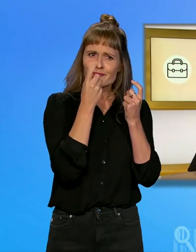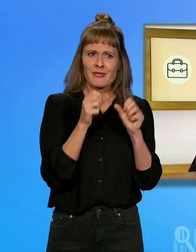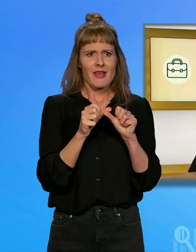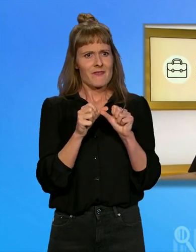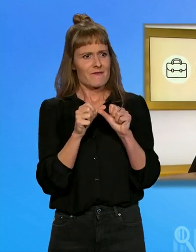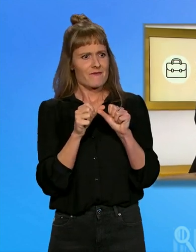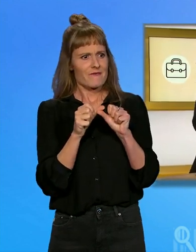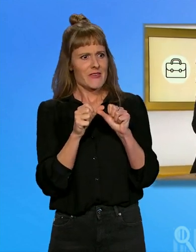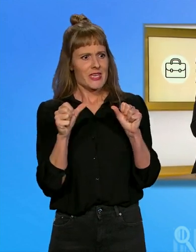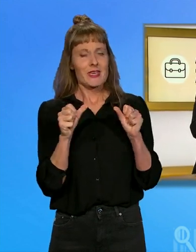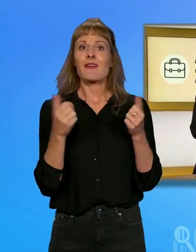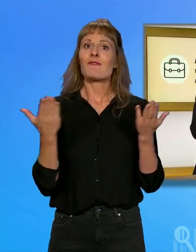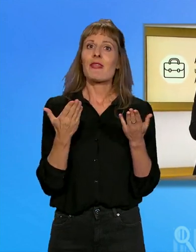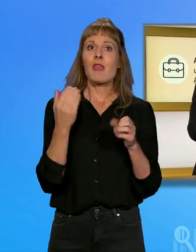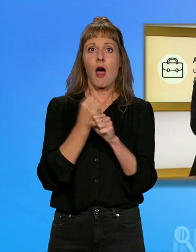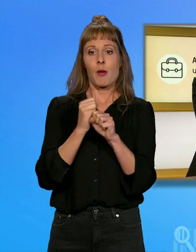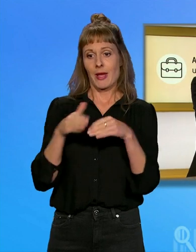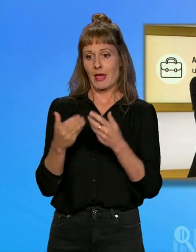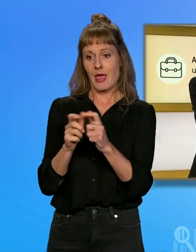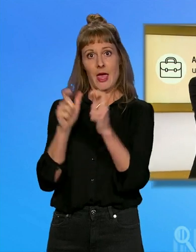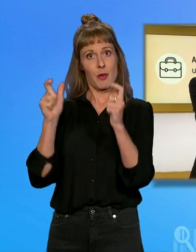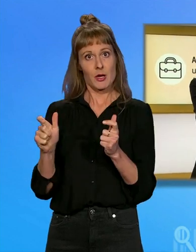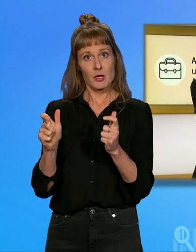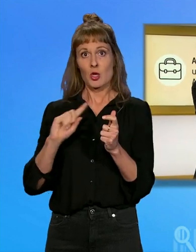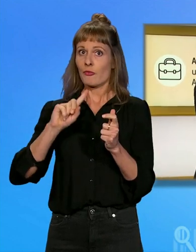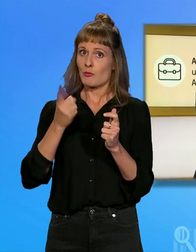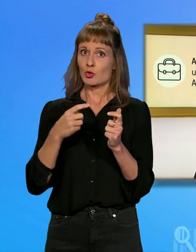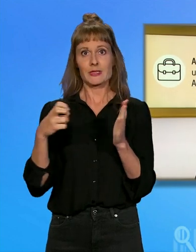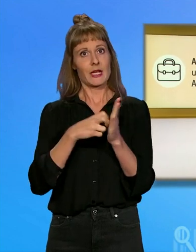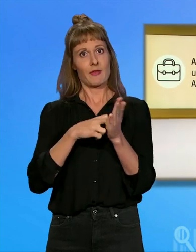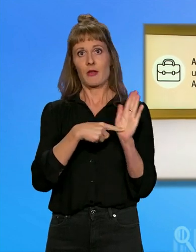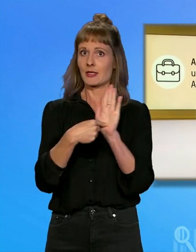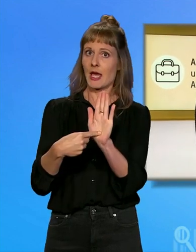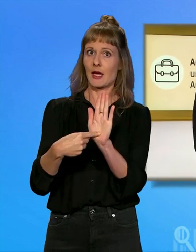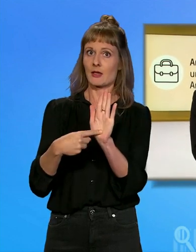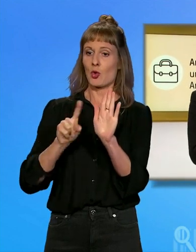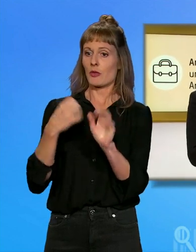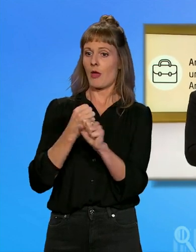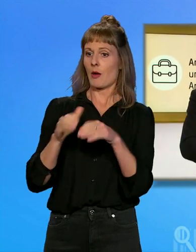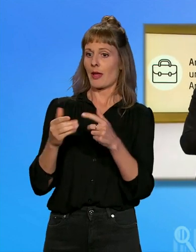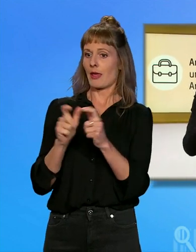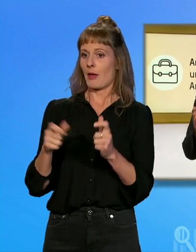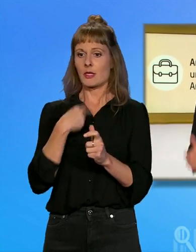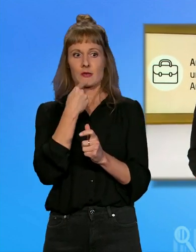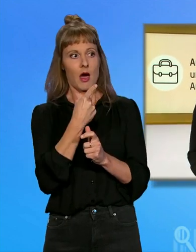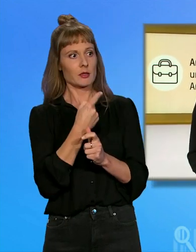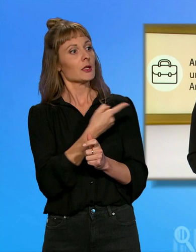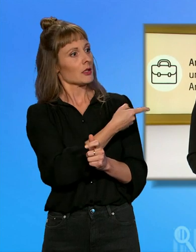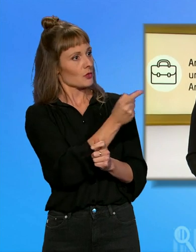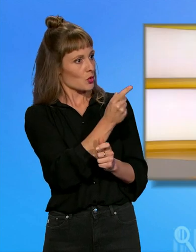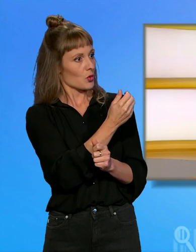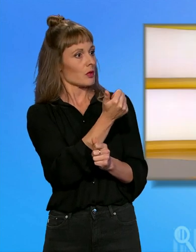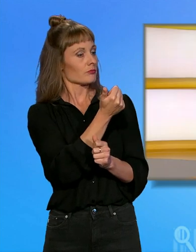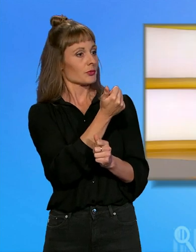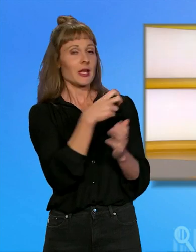das Zertifikat zeigen muss und dass der Arbeitgeber sagt, okay, alle die, die das Zertifikat haben, die müssen keine Maske tragen zum Arbeiten und alle anderen müssen Maske